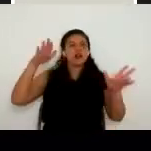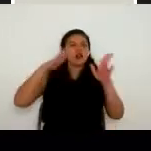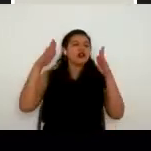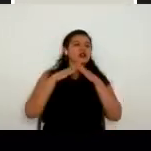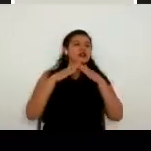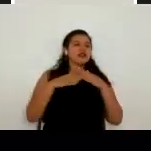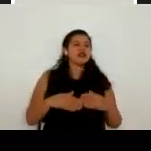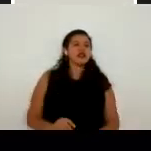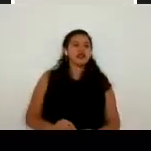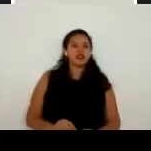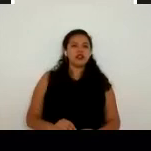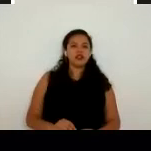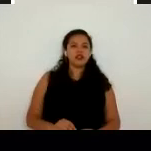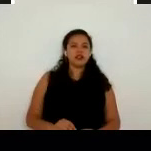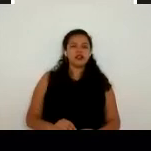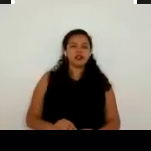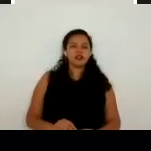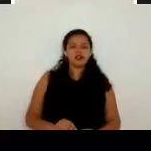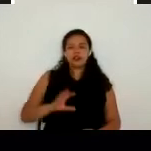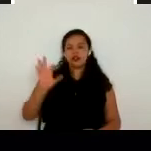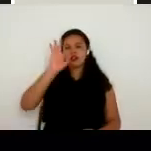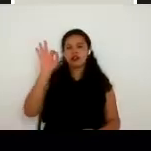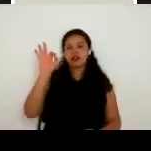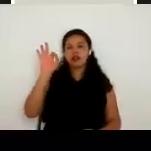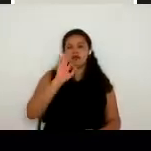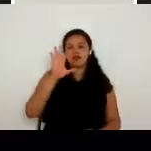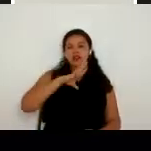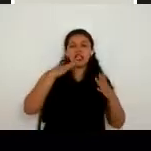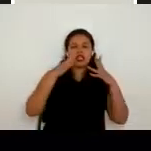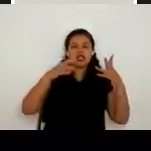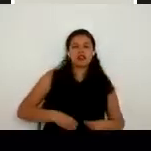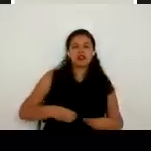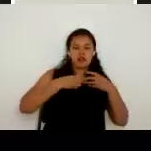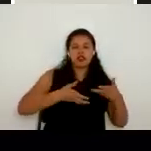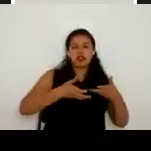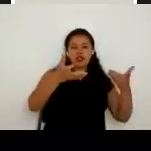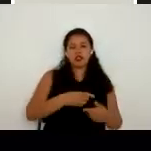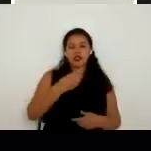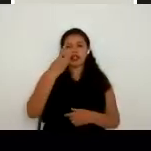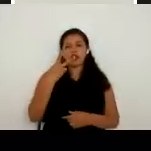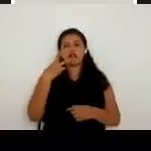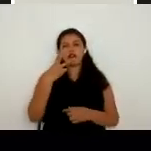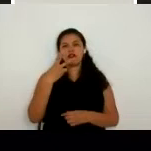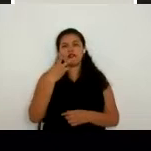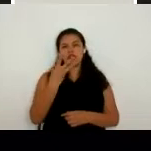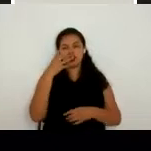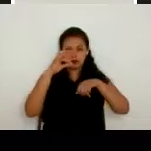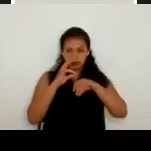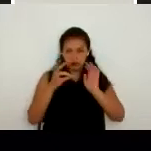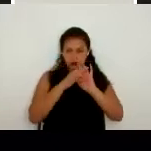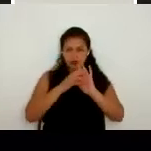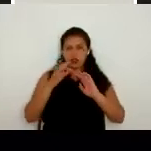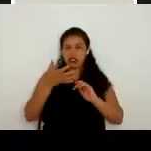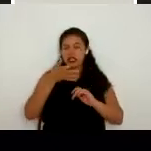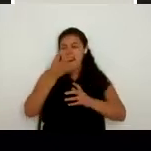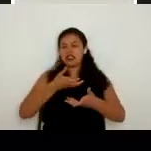están ubicadas en una zona urbana dos puntos suburbana un punto la rural cero y el total de puntos que